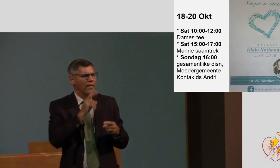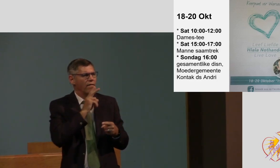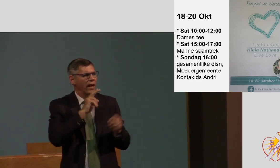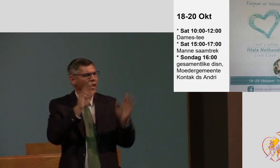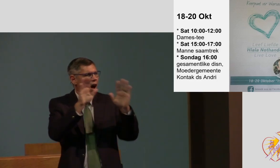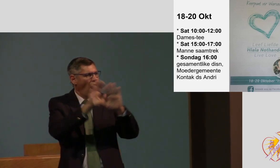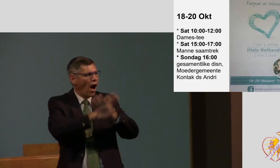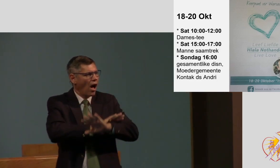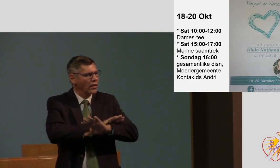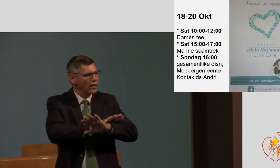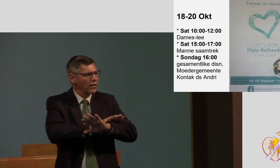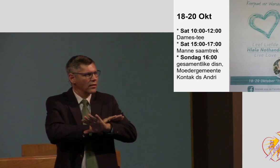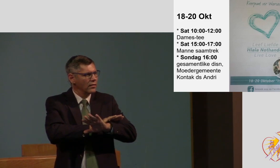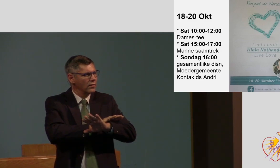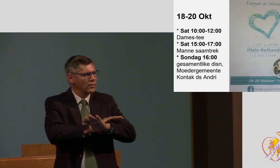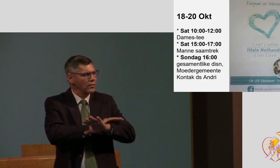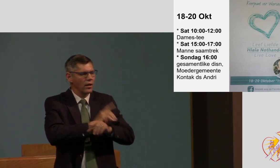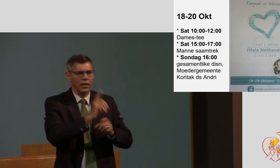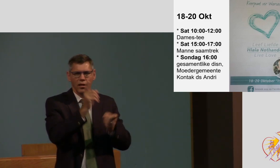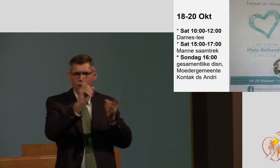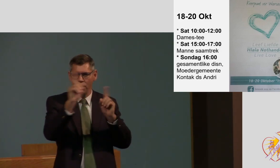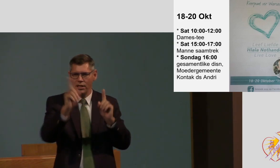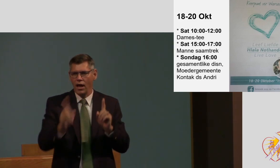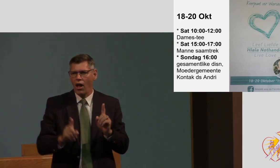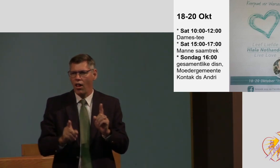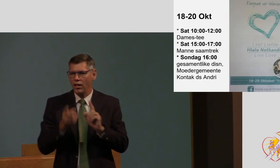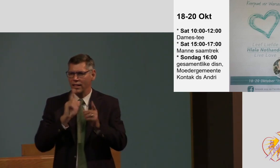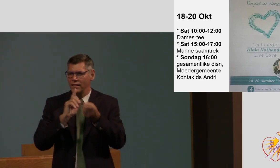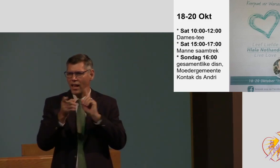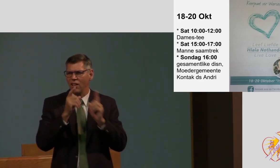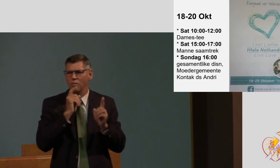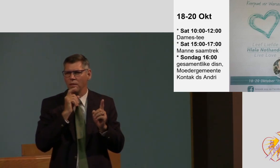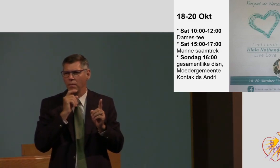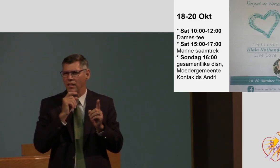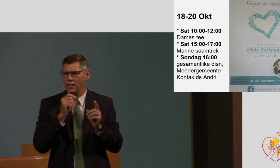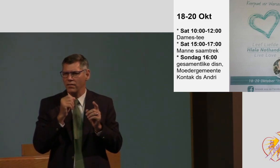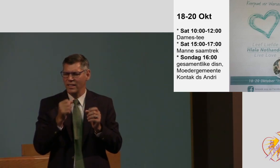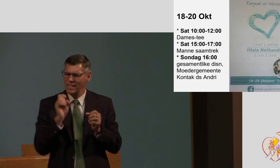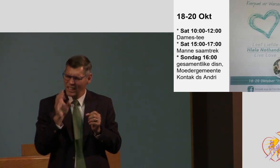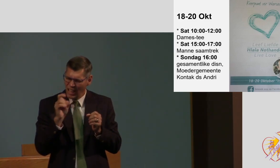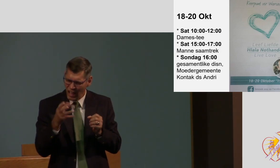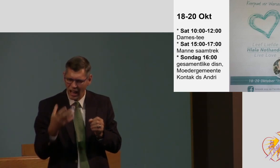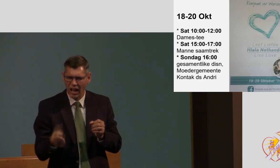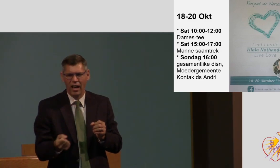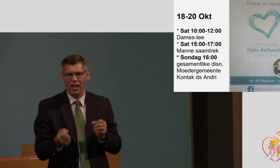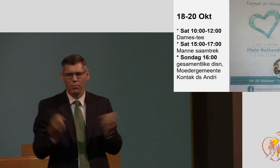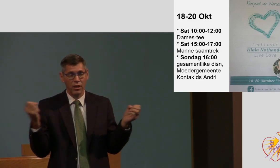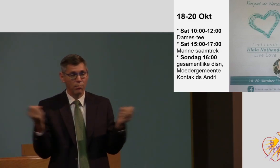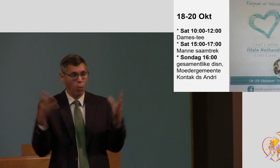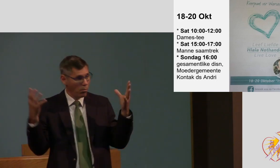Vrydag aand. Hy gaan spesiaal gesels met mense wat seer gekry het met die bom.